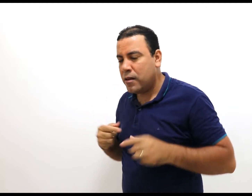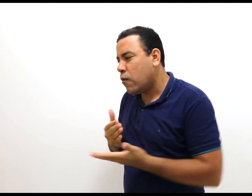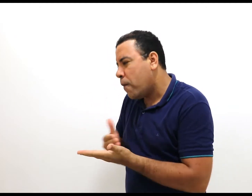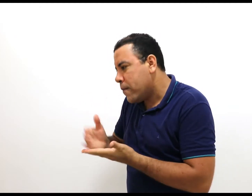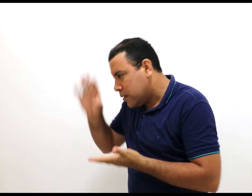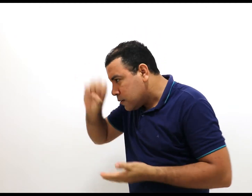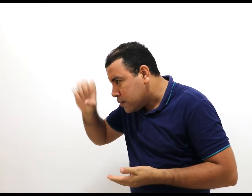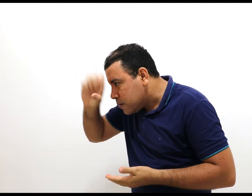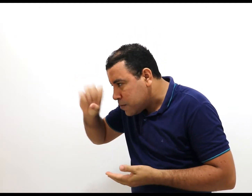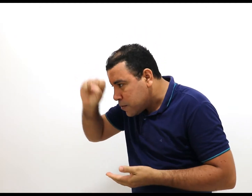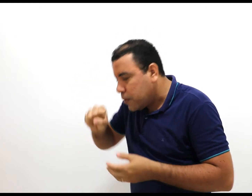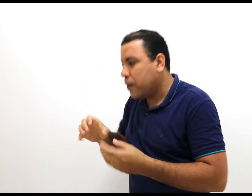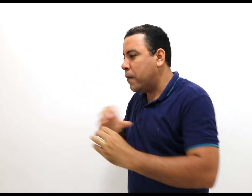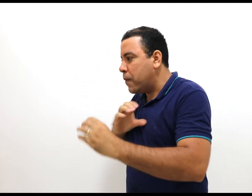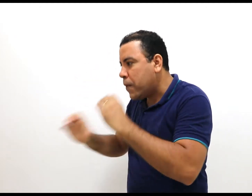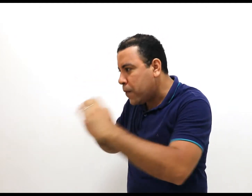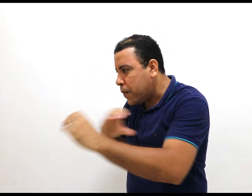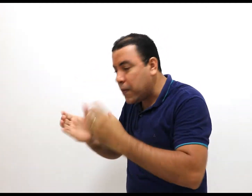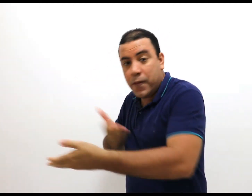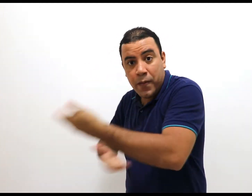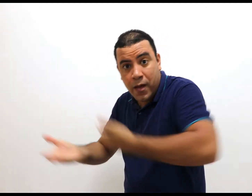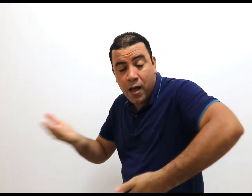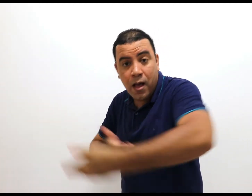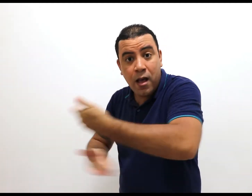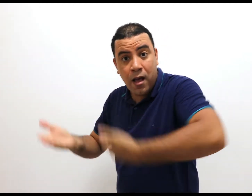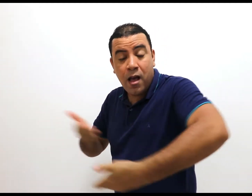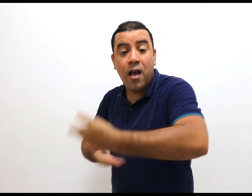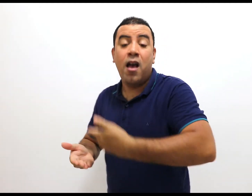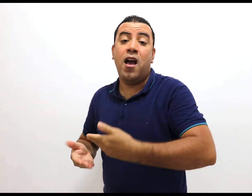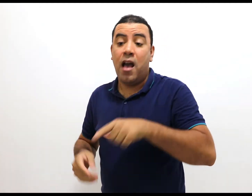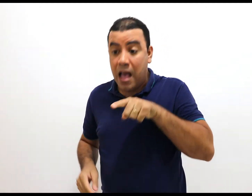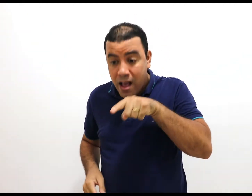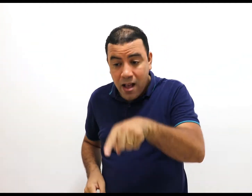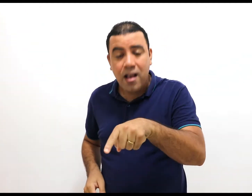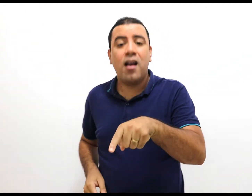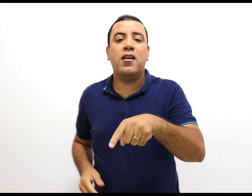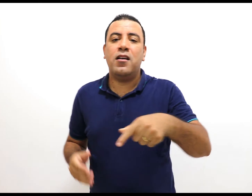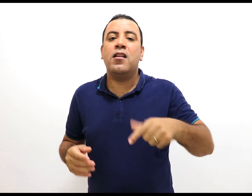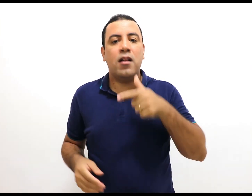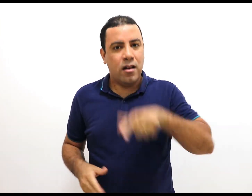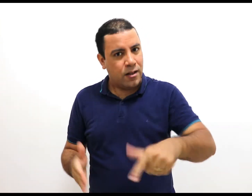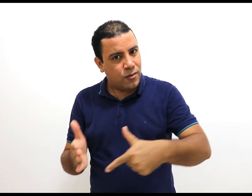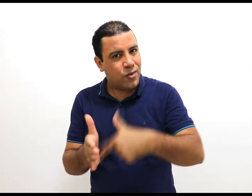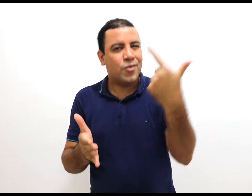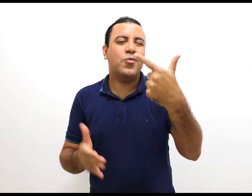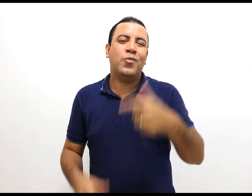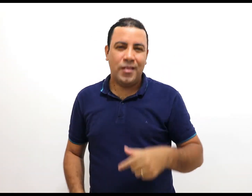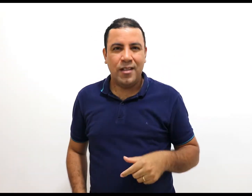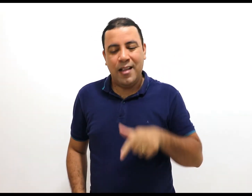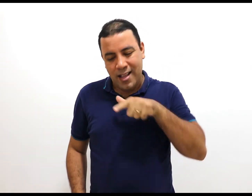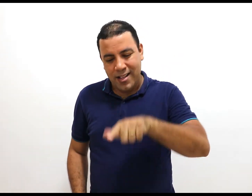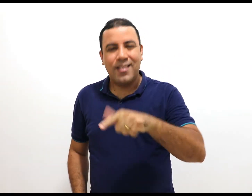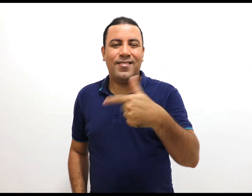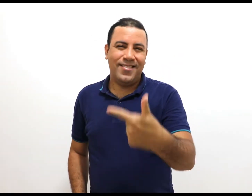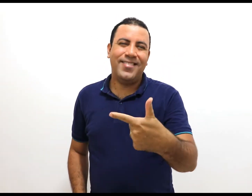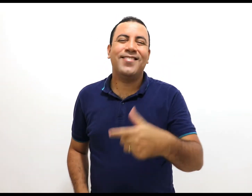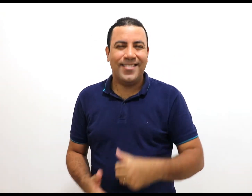seu idioma, temos aí a aprendizagem de segunda língua, L2. Nas palavras